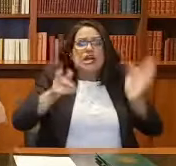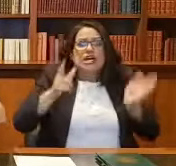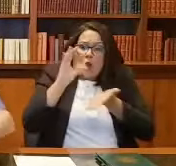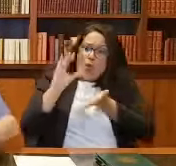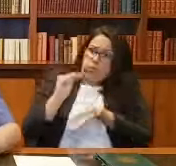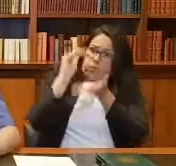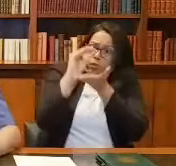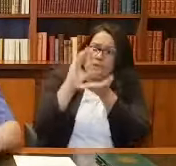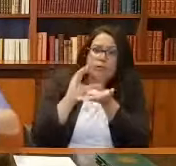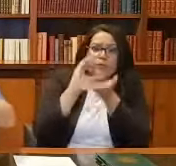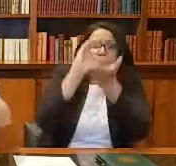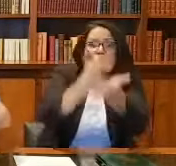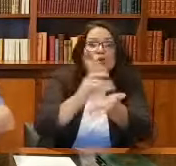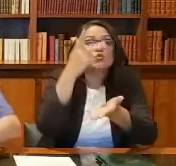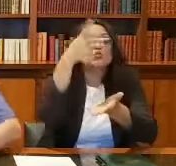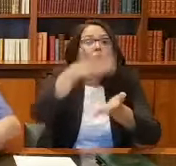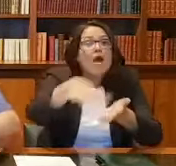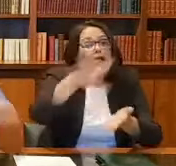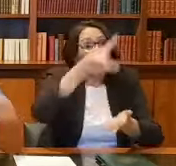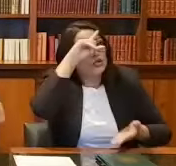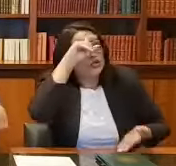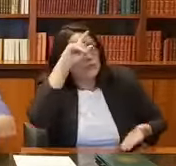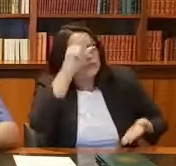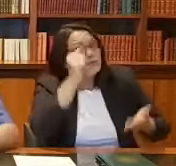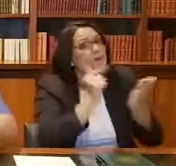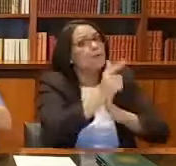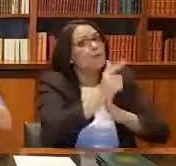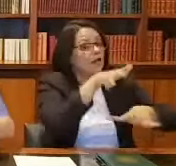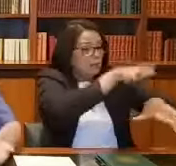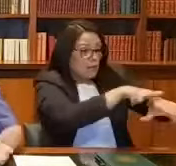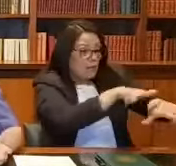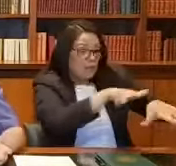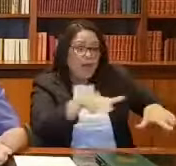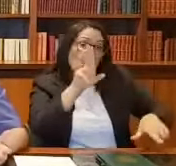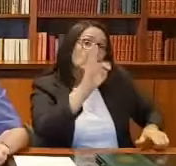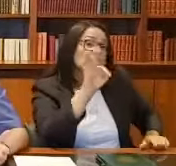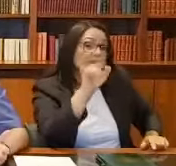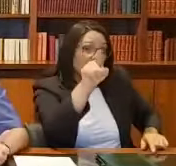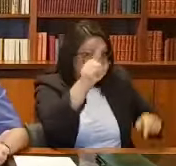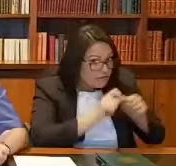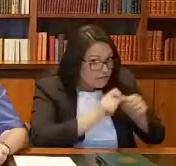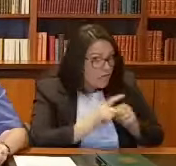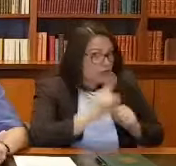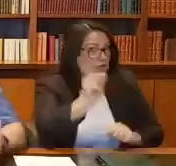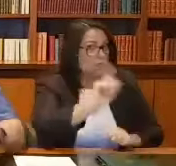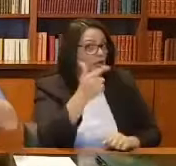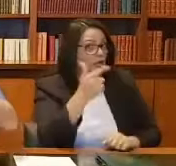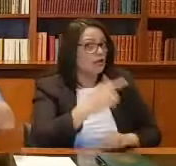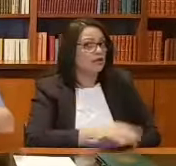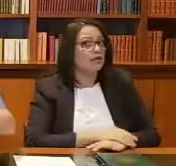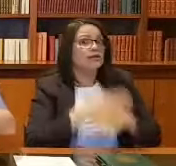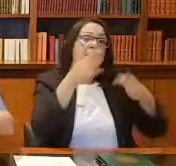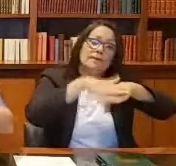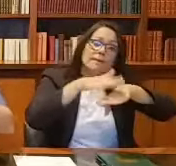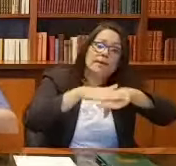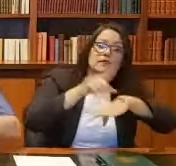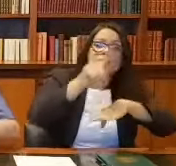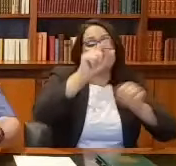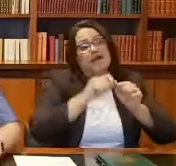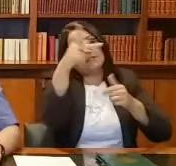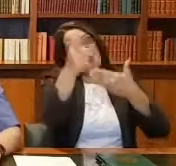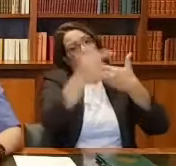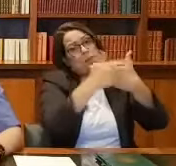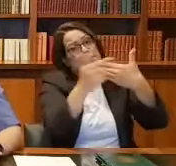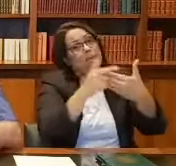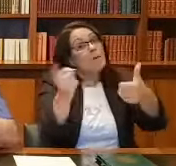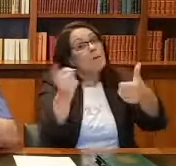equipar sua rede de hospital, para comprar leitos de UTI, para comprar respirador. E isso não foi feito. Então você faça a sua parte antes de